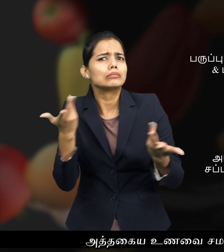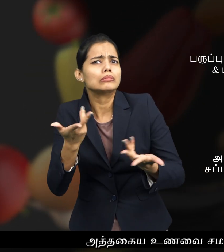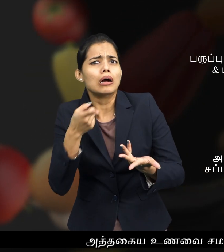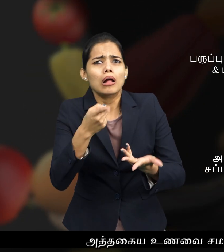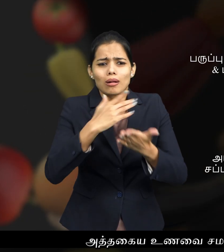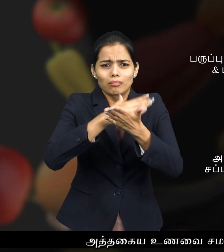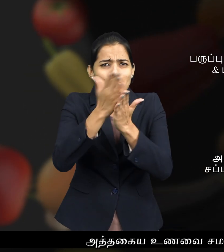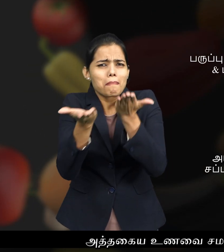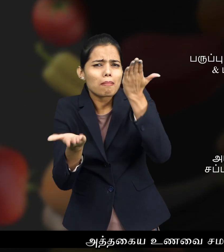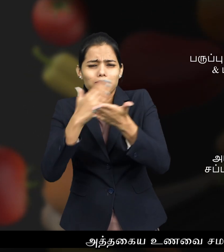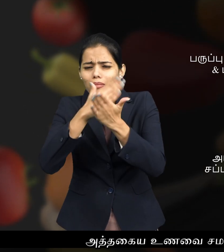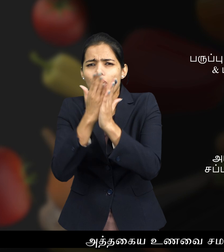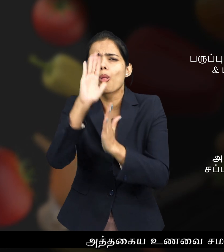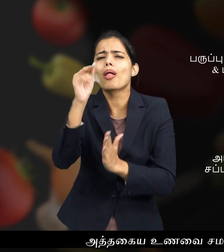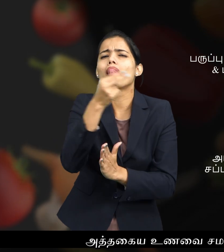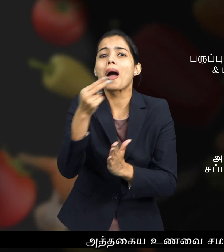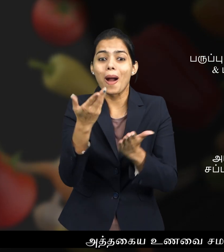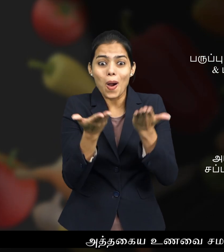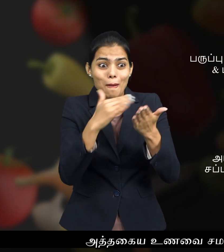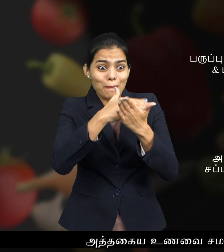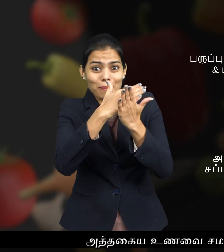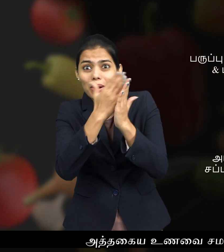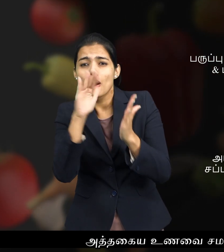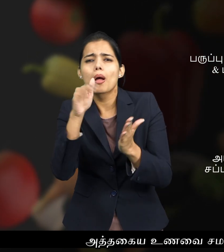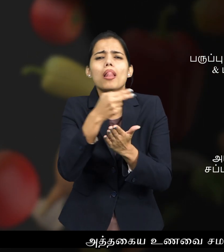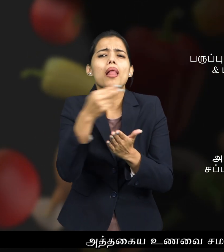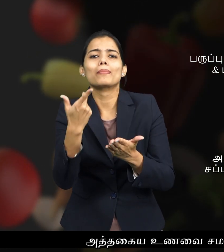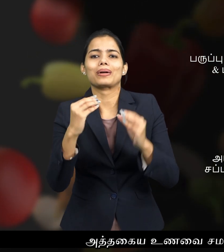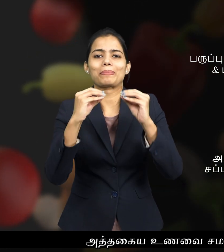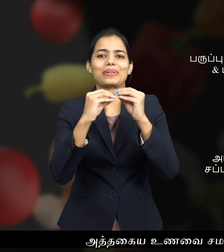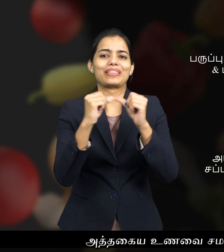அத்தகைய உணவை சமச்சீர் உணவு என்று அழைப்பர்.